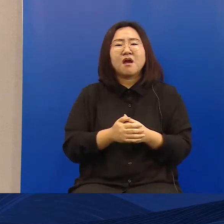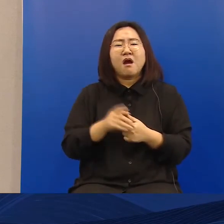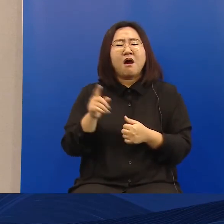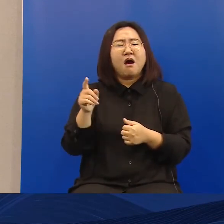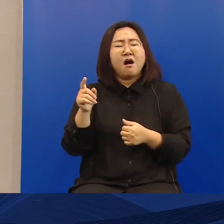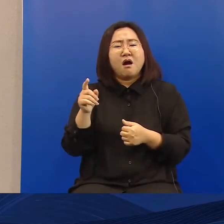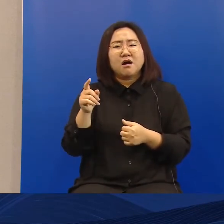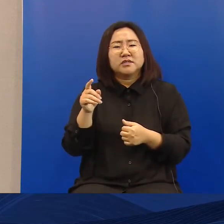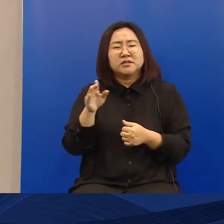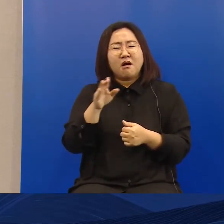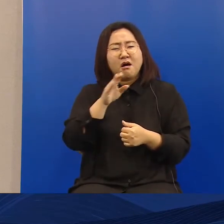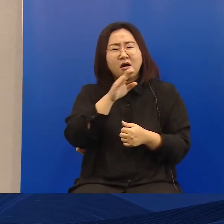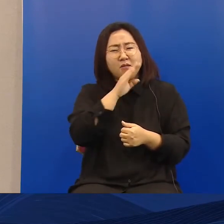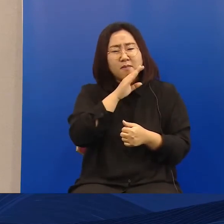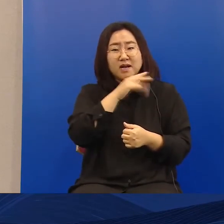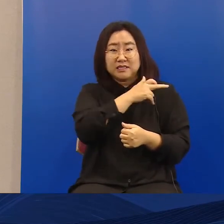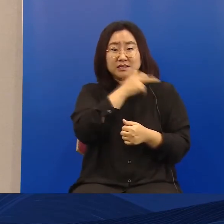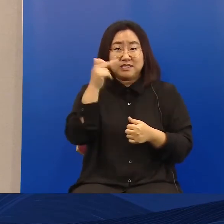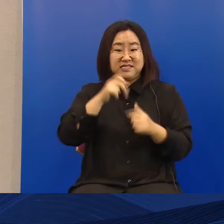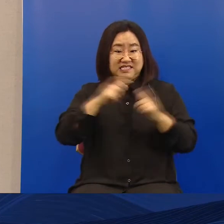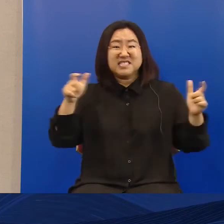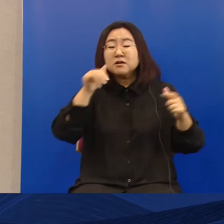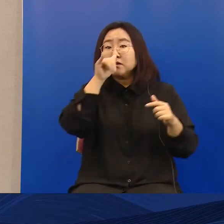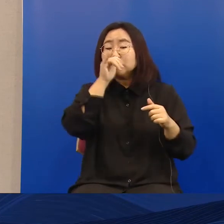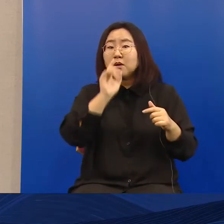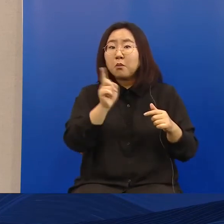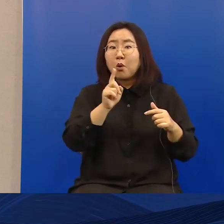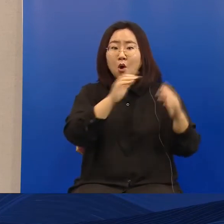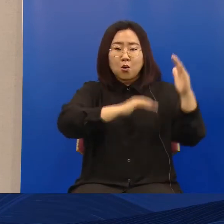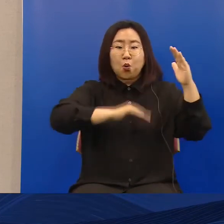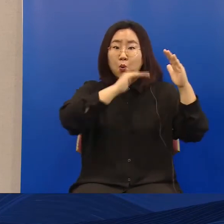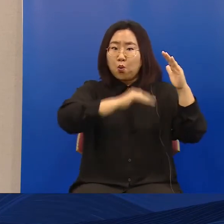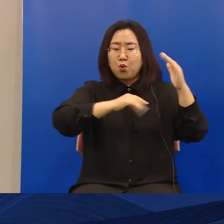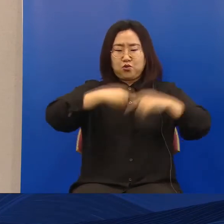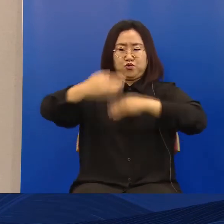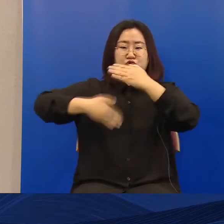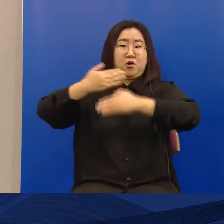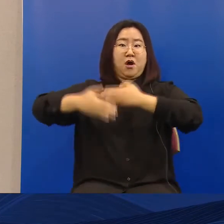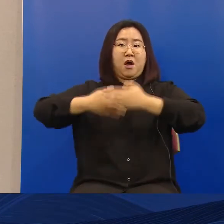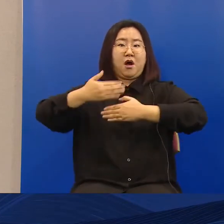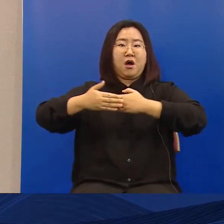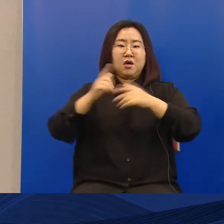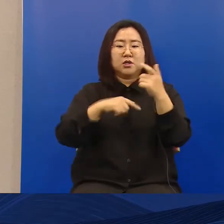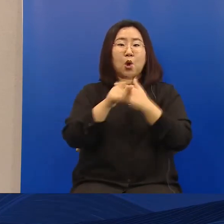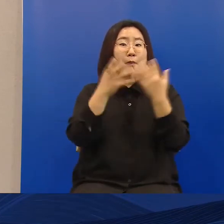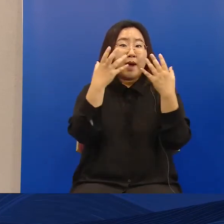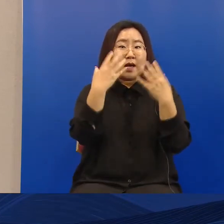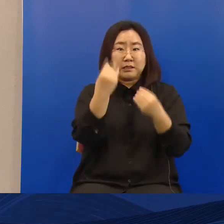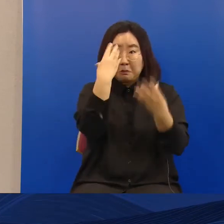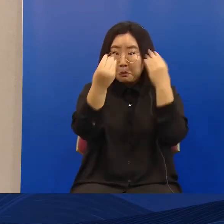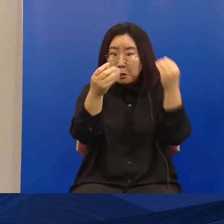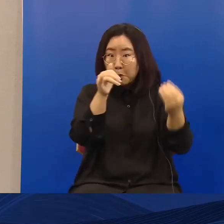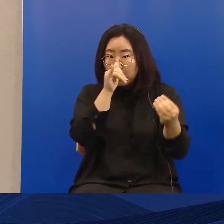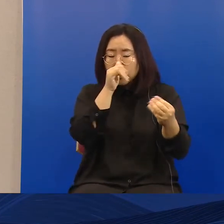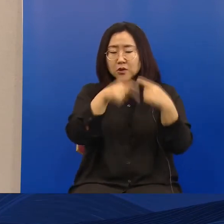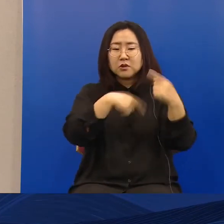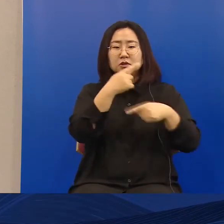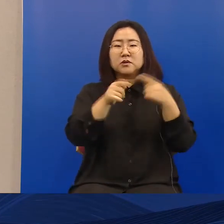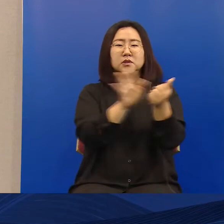굉장히 큰 가시성의 증가가 있었습니다. 공공미디어에서 수어 통역사들이 더 많이 보이게 됐습니다.